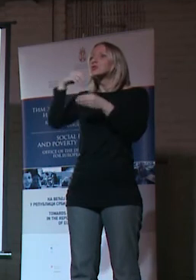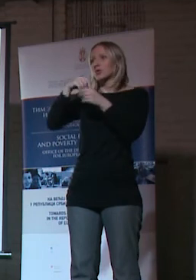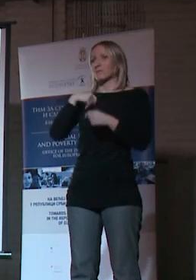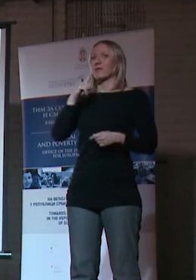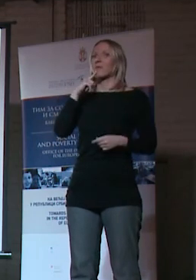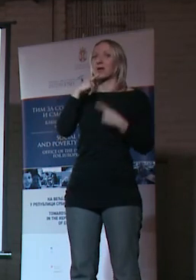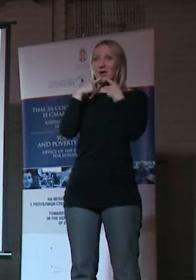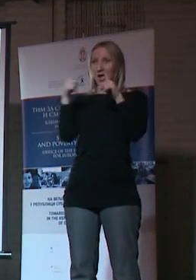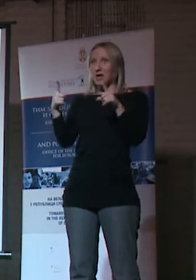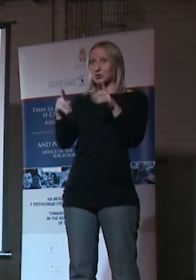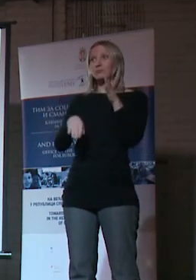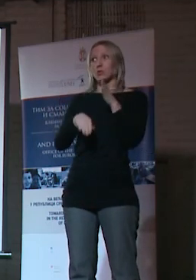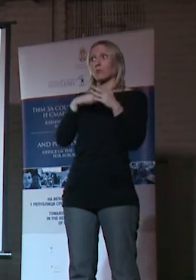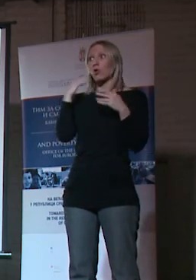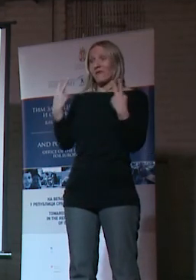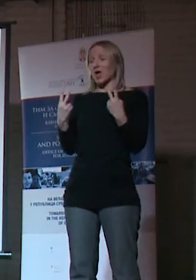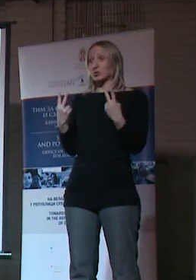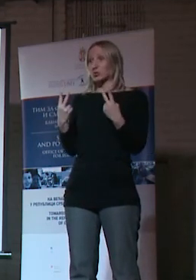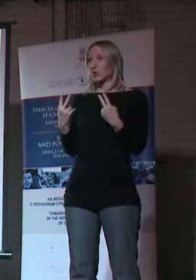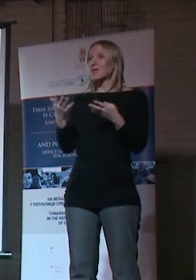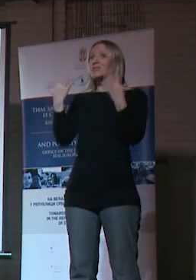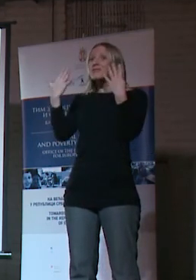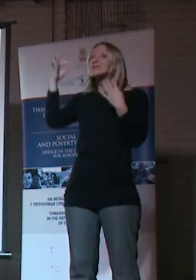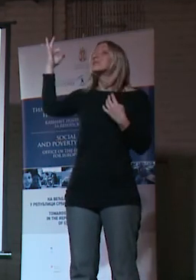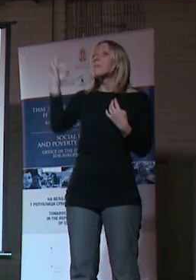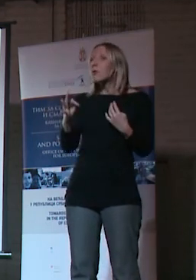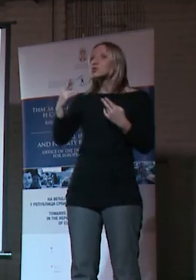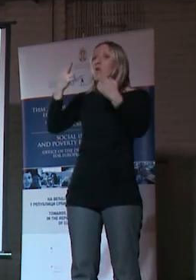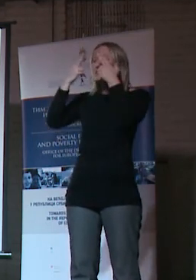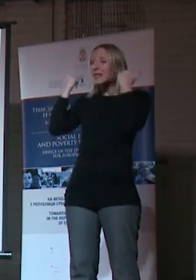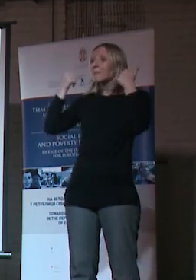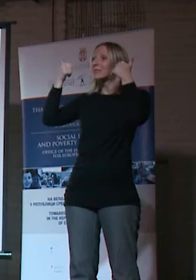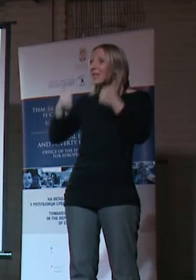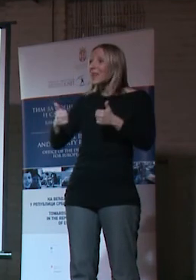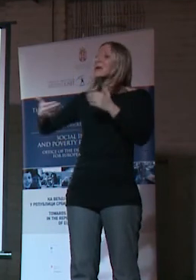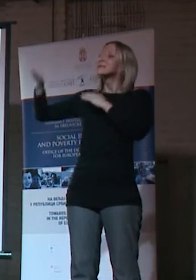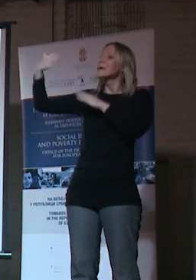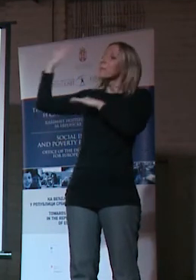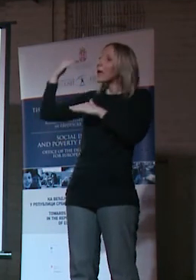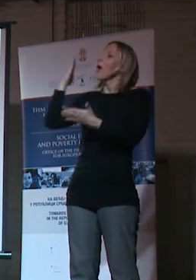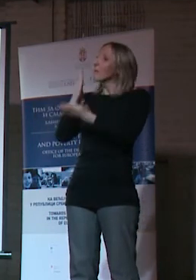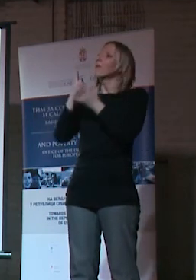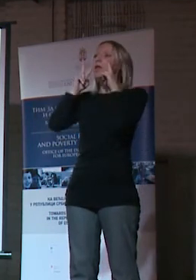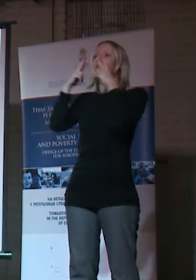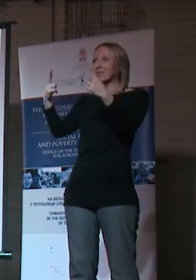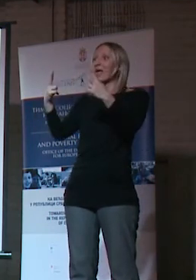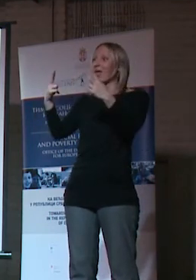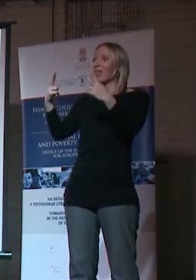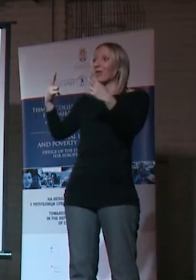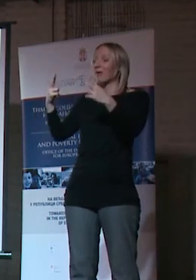više nego bitno. 90% slepih danas nekada su vidjeli. To je vrlo važno i zato je